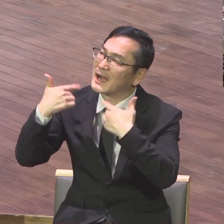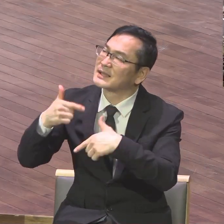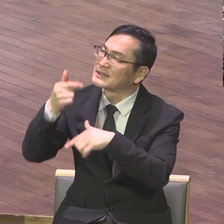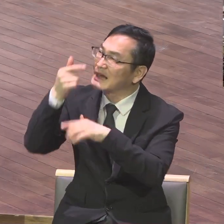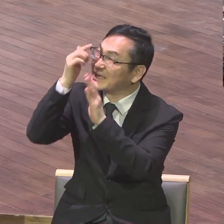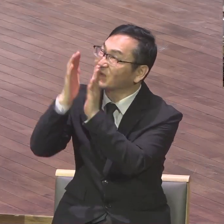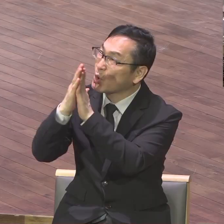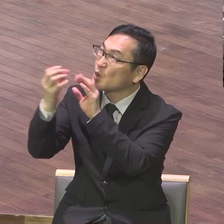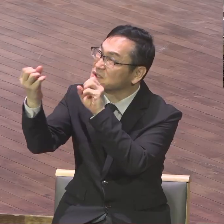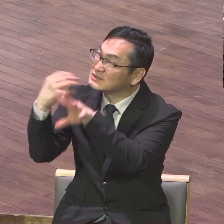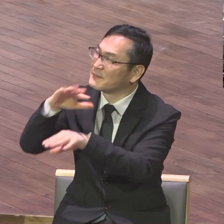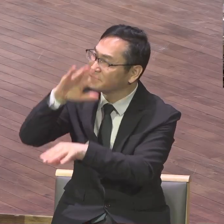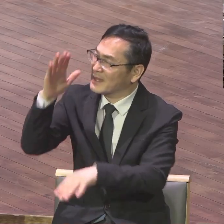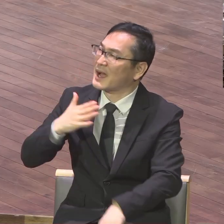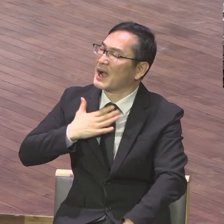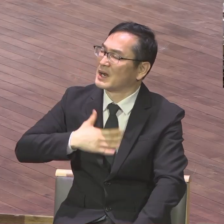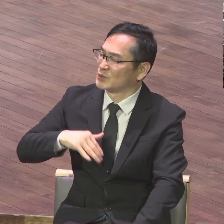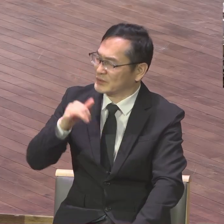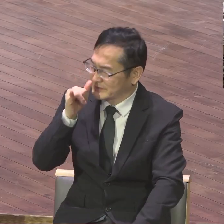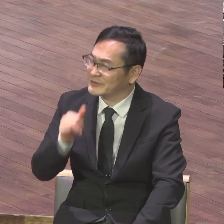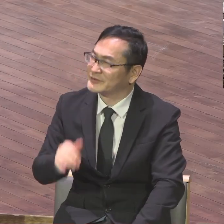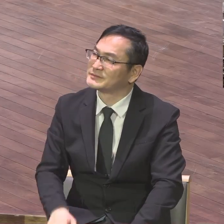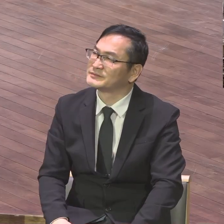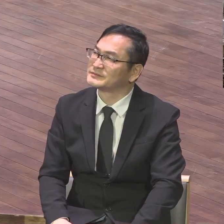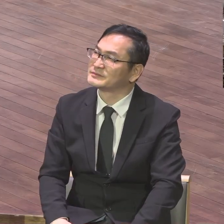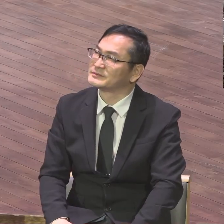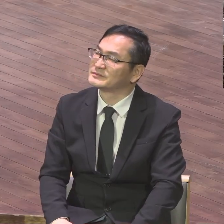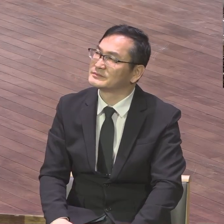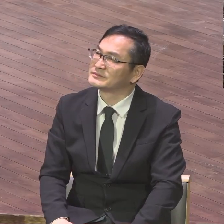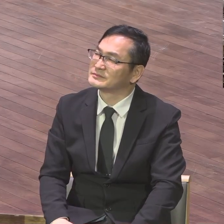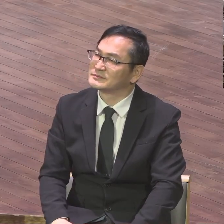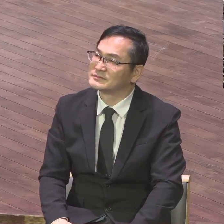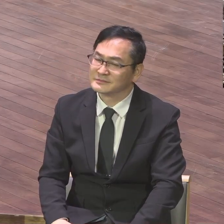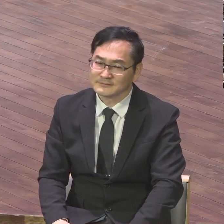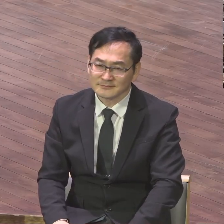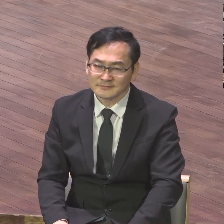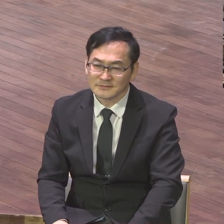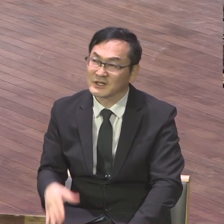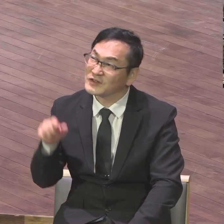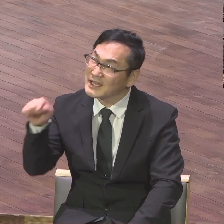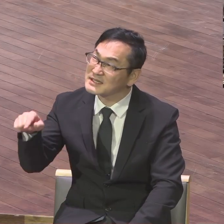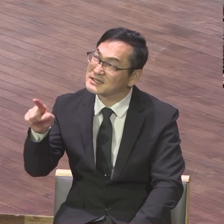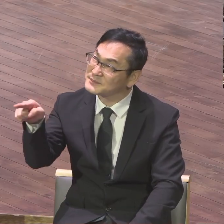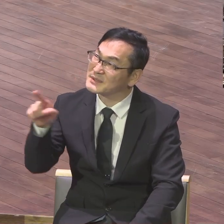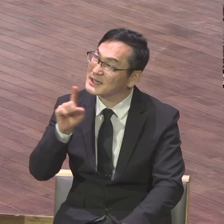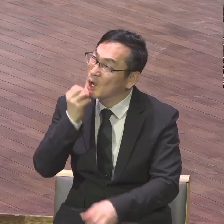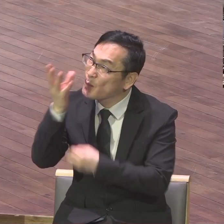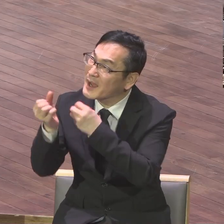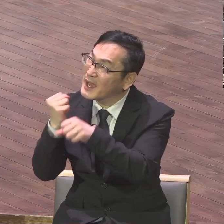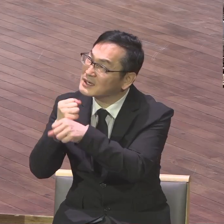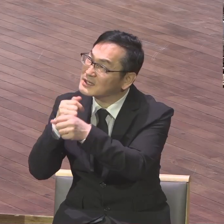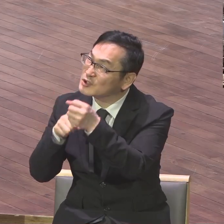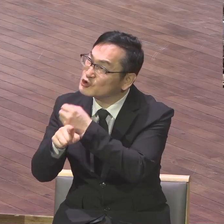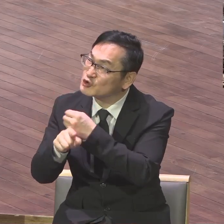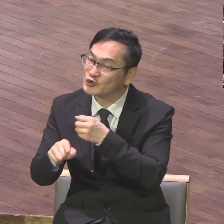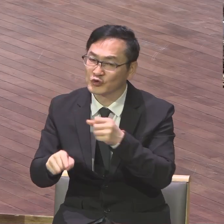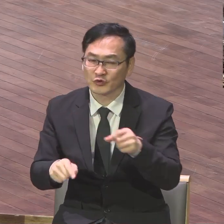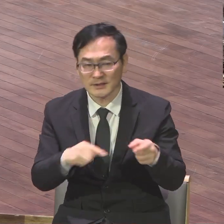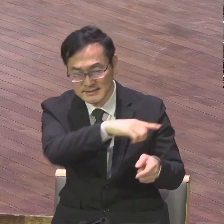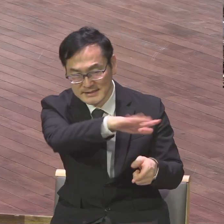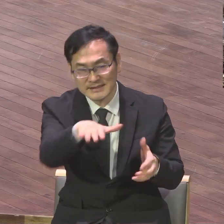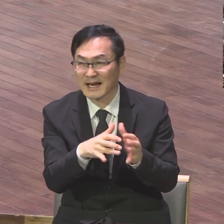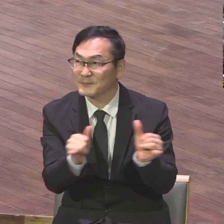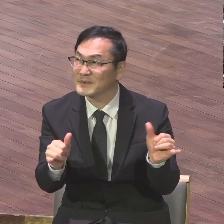내가 알았나이다. 그러나 이 말씀하온 것은 둘러선 무리를 위함이니 곧 아버지께서 나를 보내신 것을